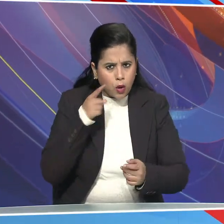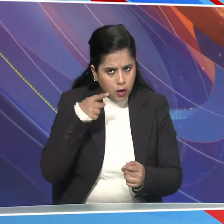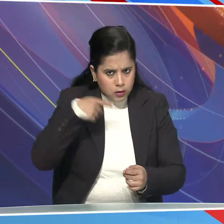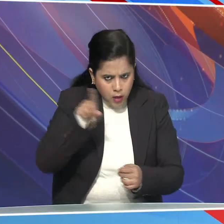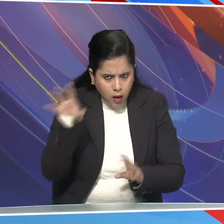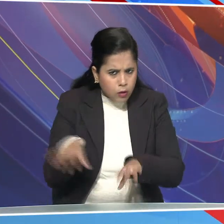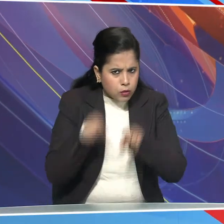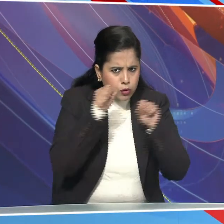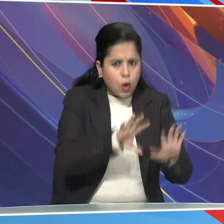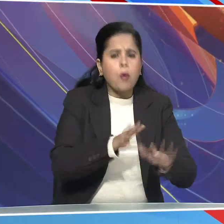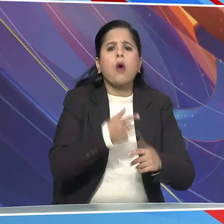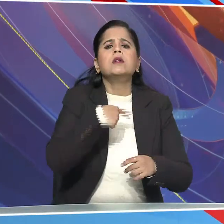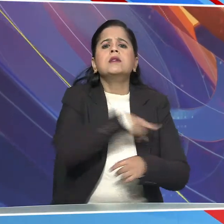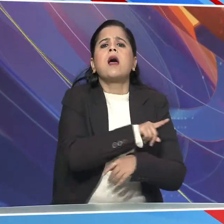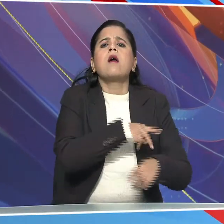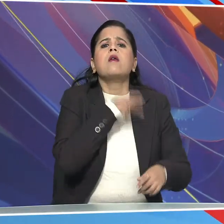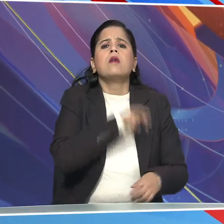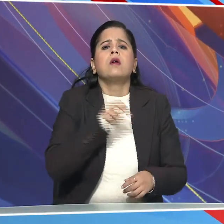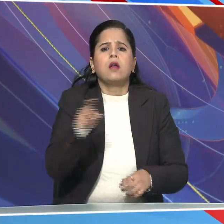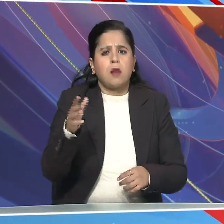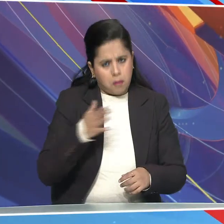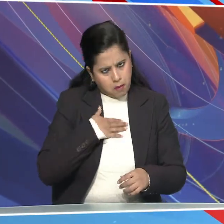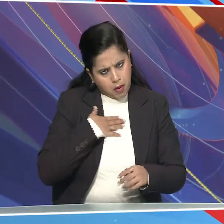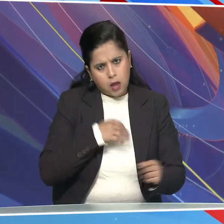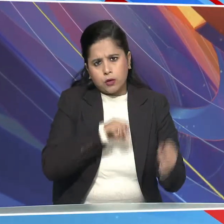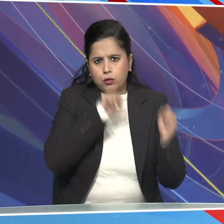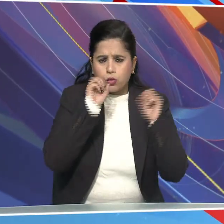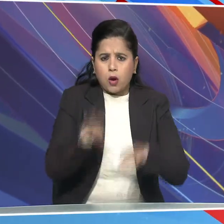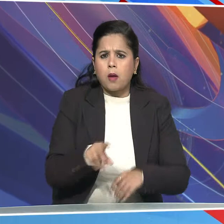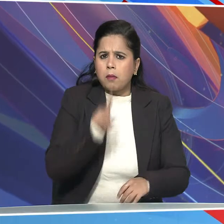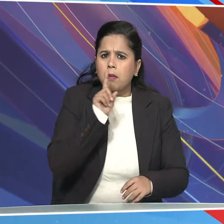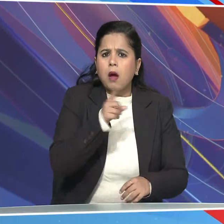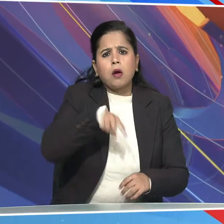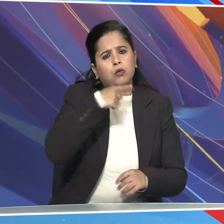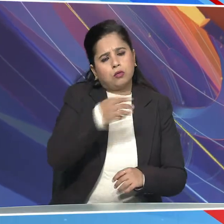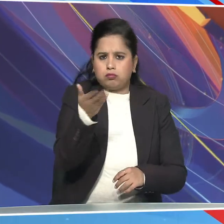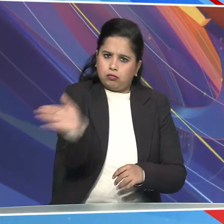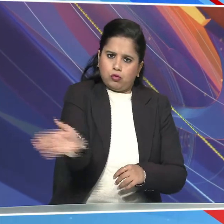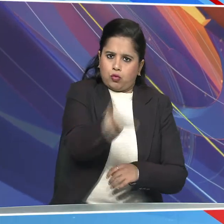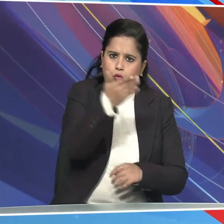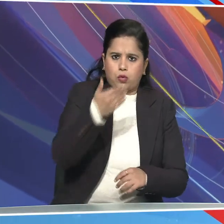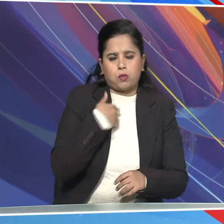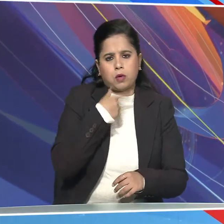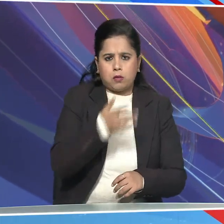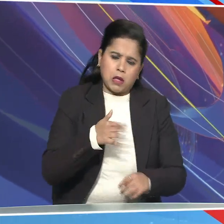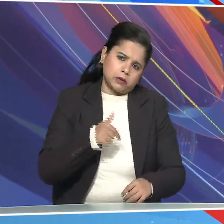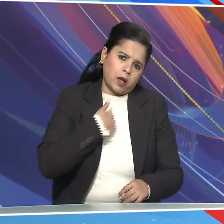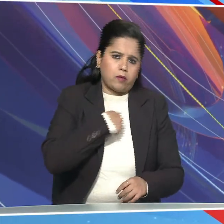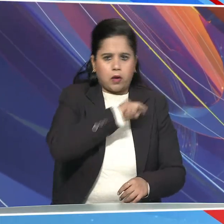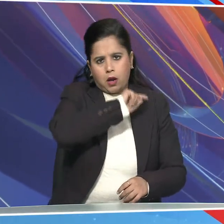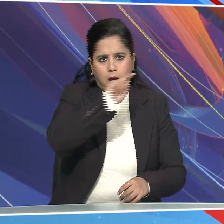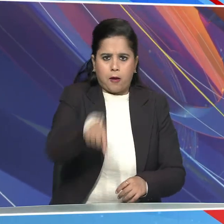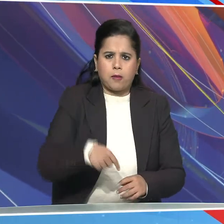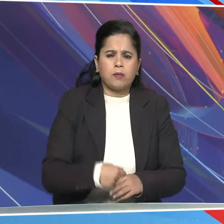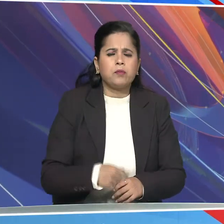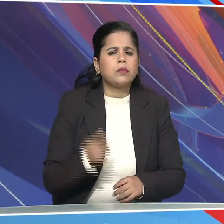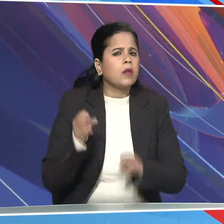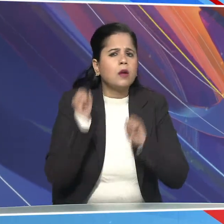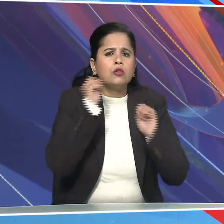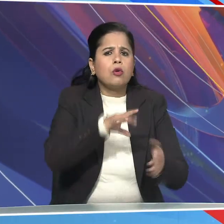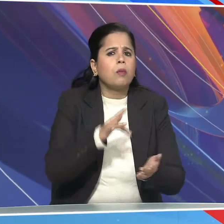या वो खुद गई थी उन्होंने मुझे जाने के लिए बोला और बोला की मैं खुद ए जाऊंगी